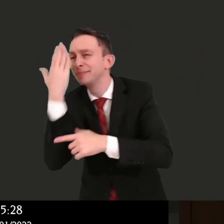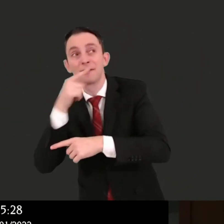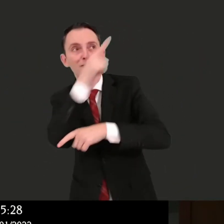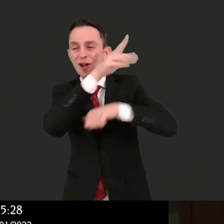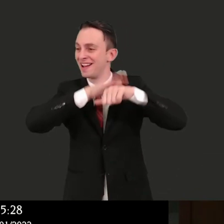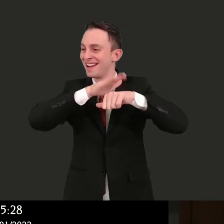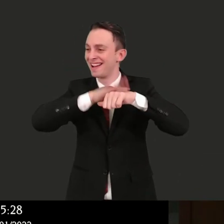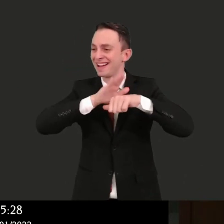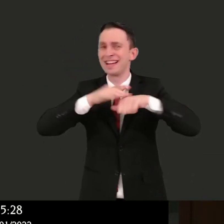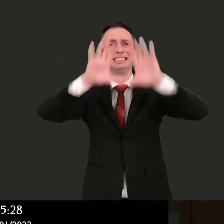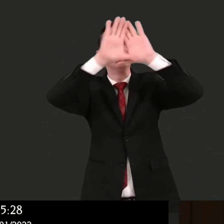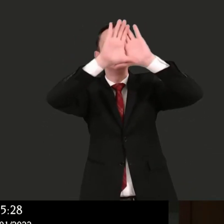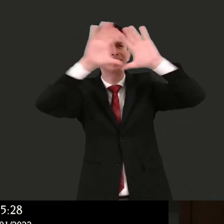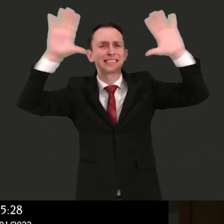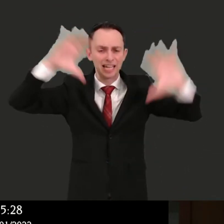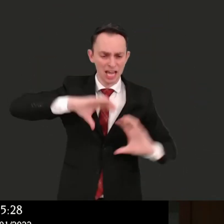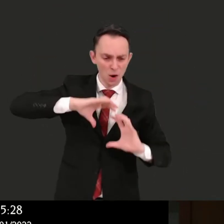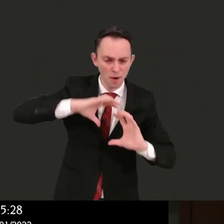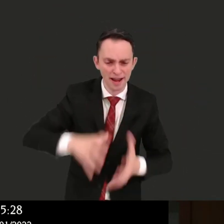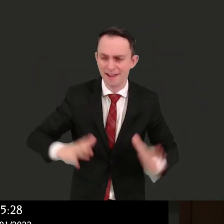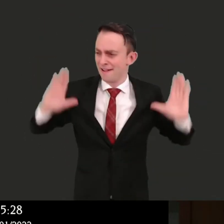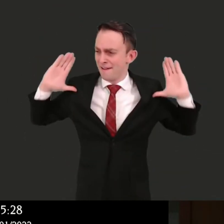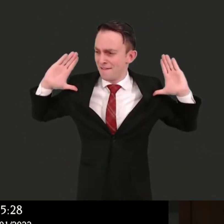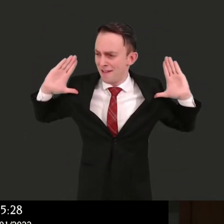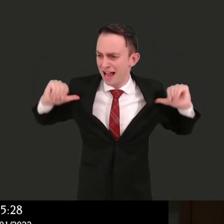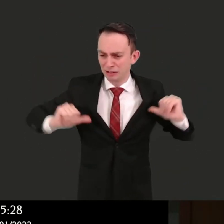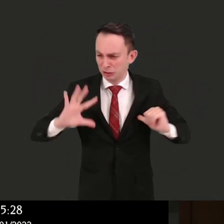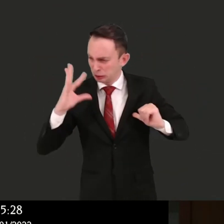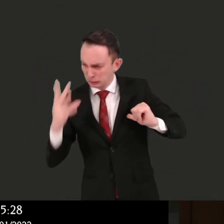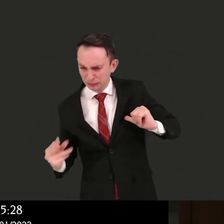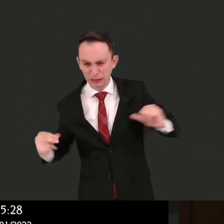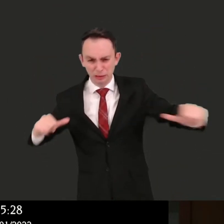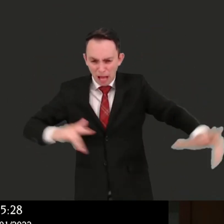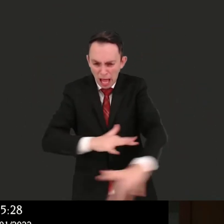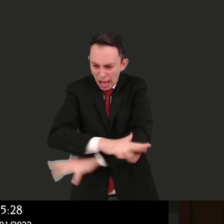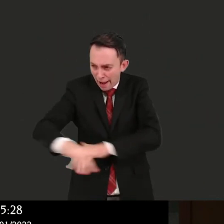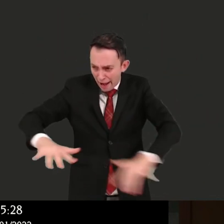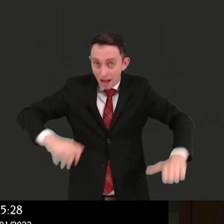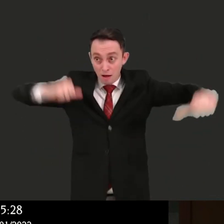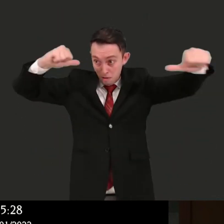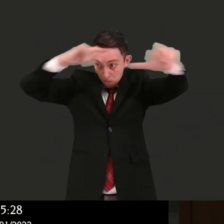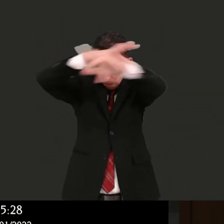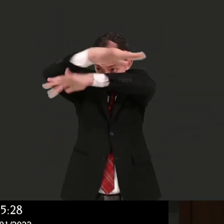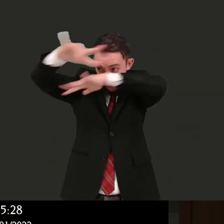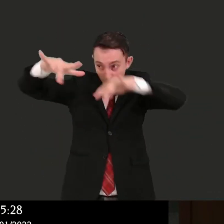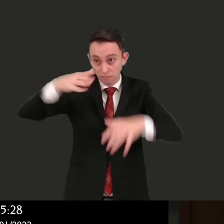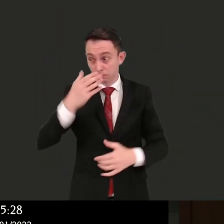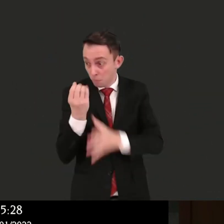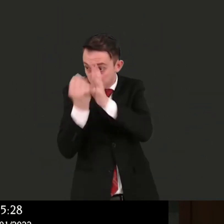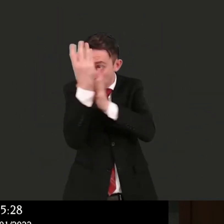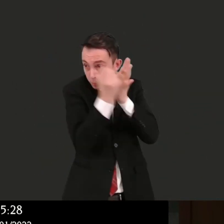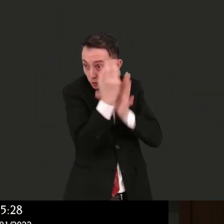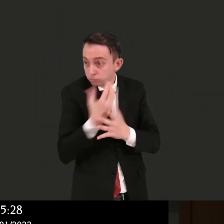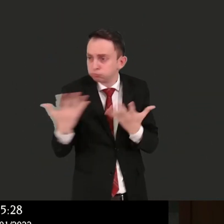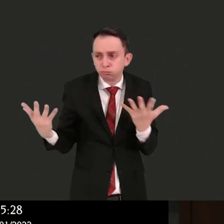sejam principados, sejam potestades. Tudo foi criado por ele e para ele.